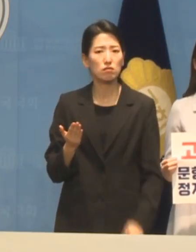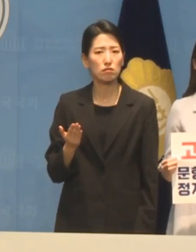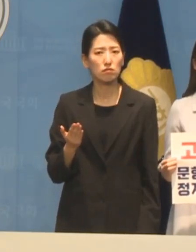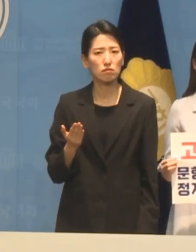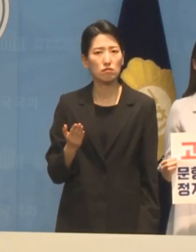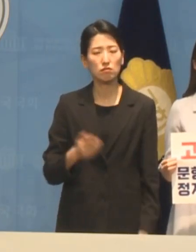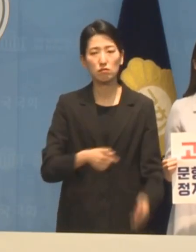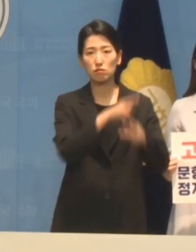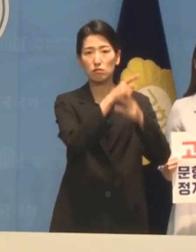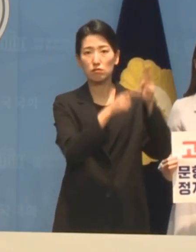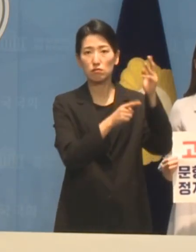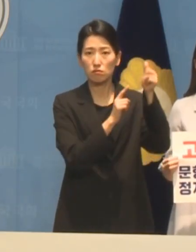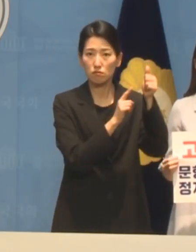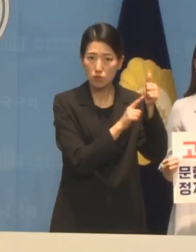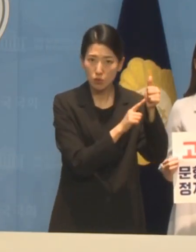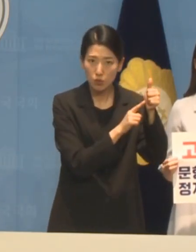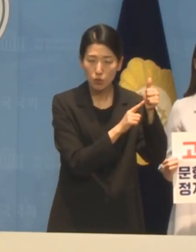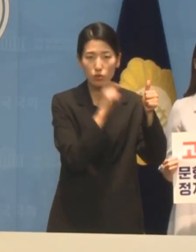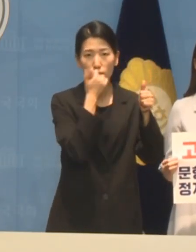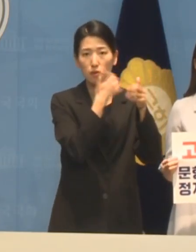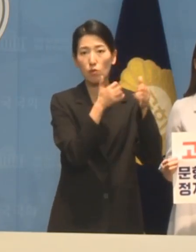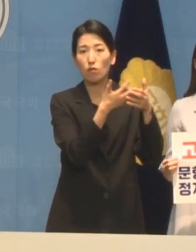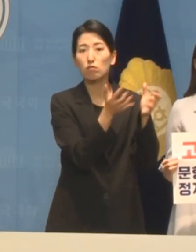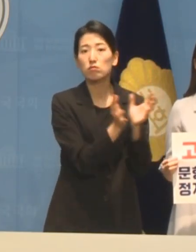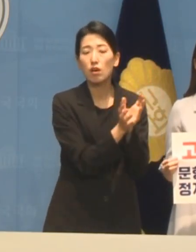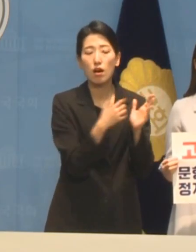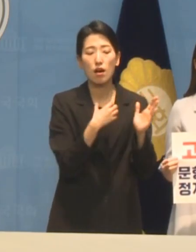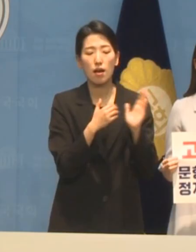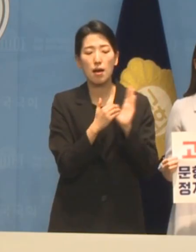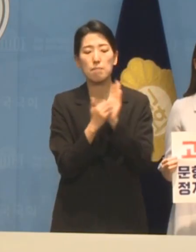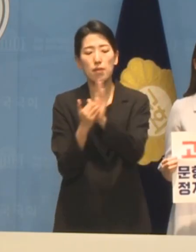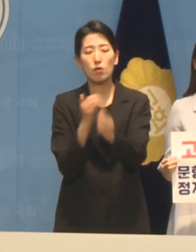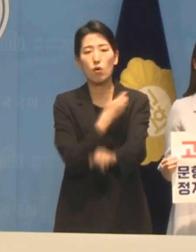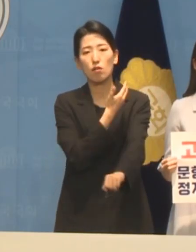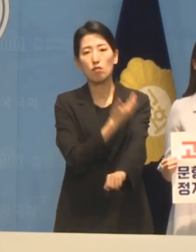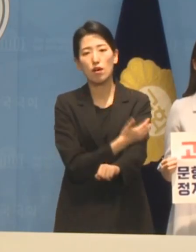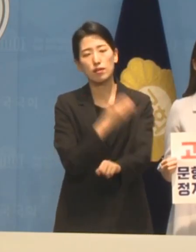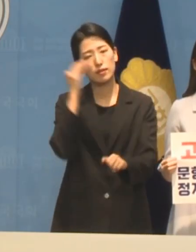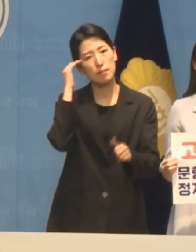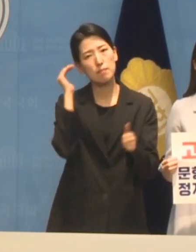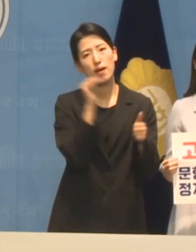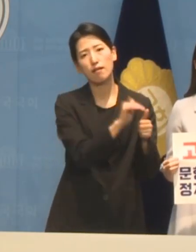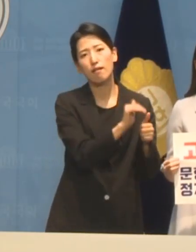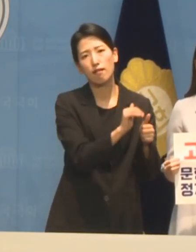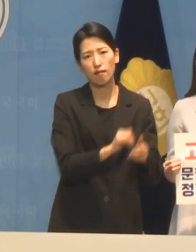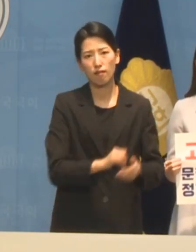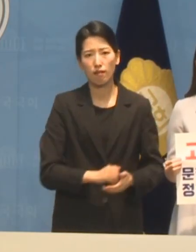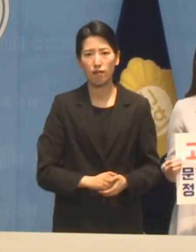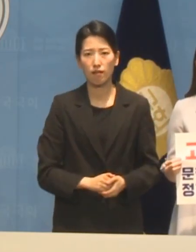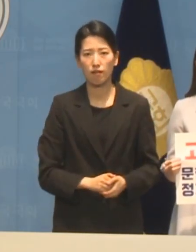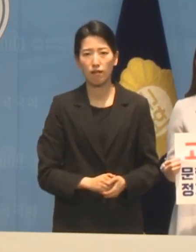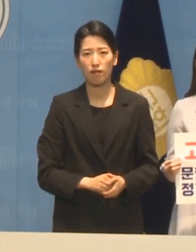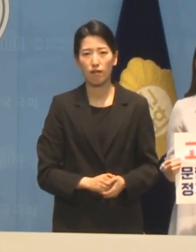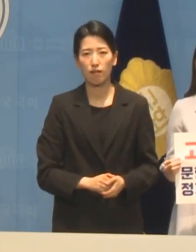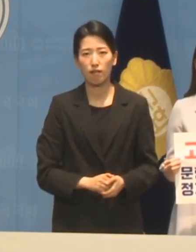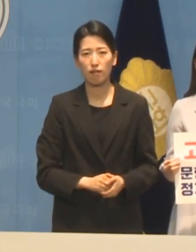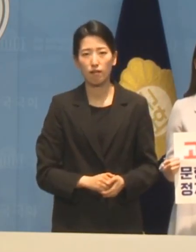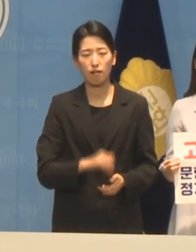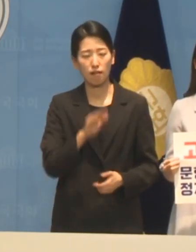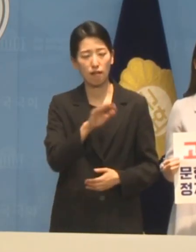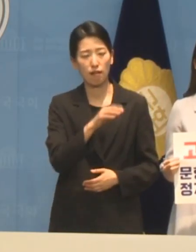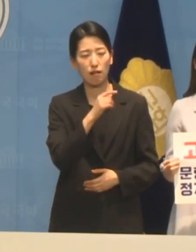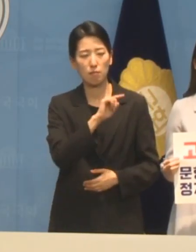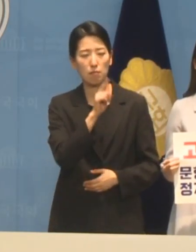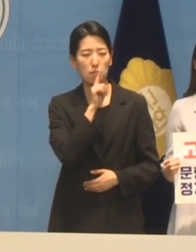윤석열 대통령이나 그 변호인단의 방어권을 침해하고 의무 없는 일을 하도록